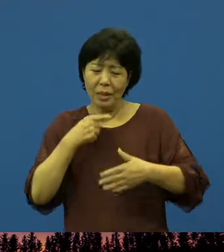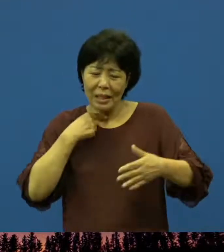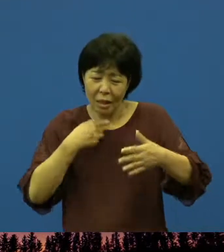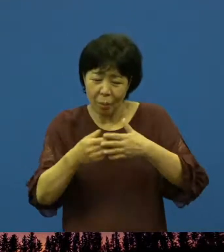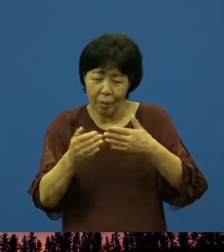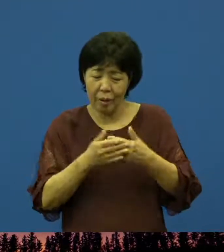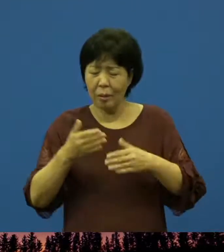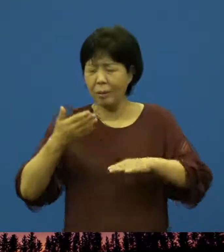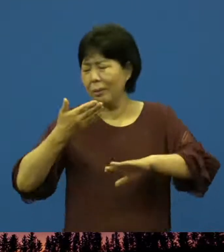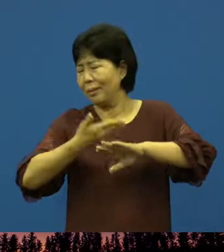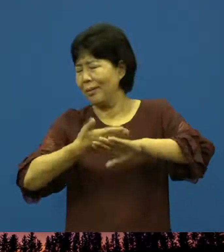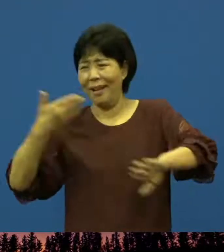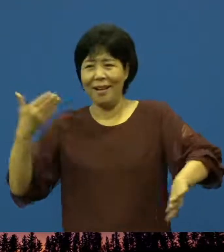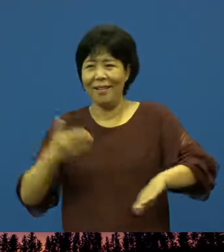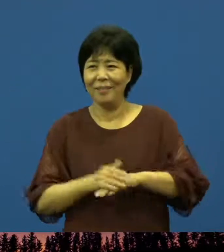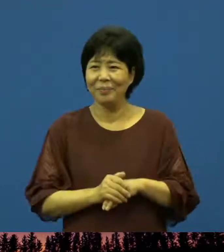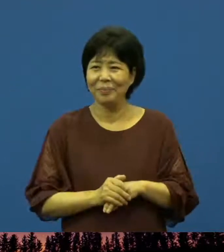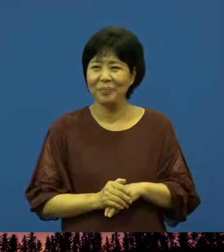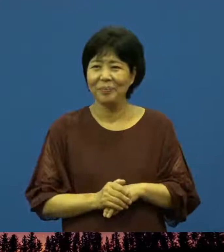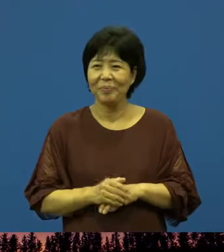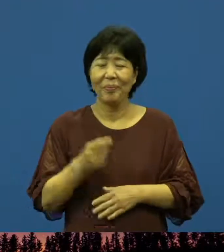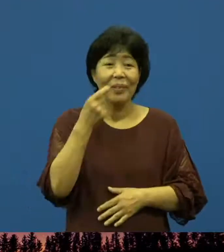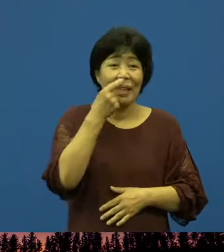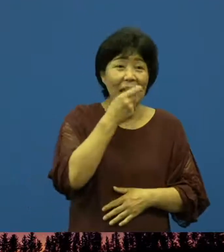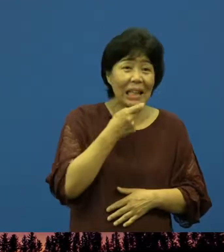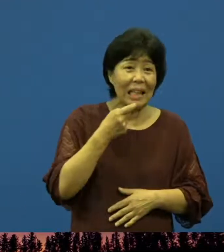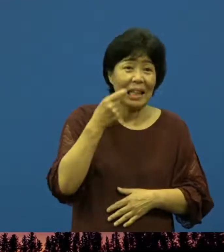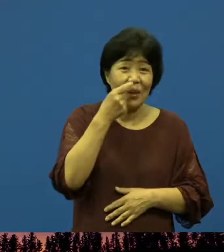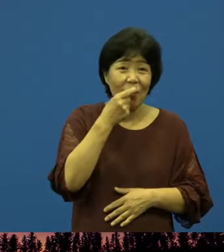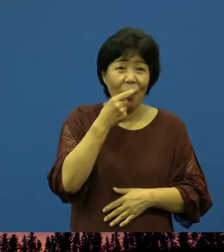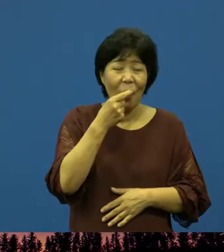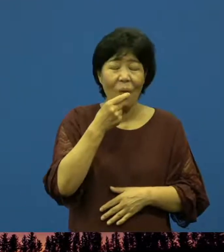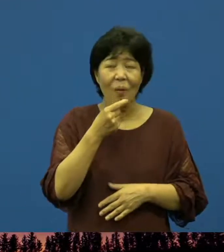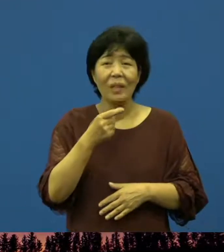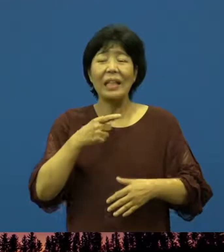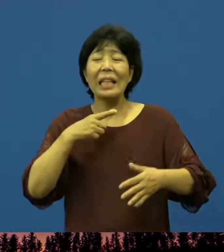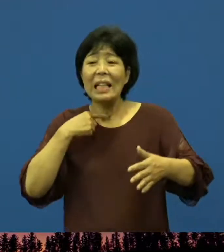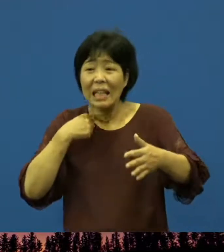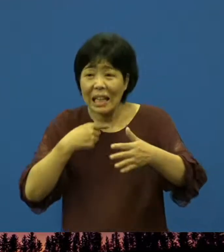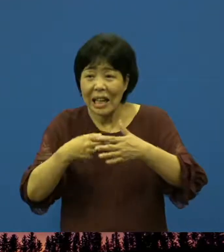실력이 되는 겁니까? 이론과 경험이 쌓여갈 때 실력이 됩니다.